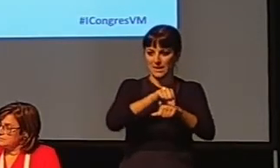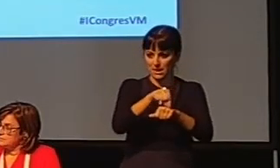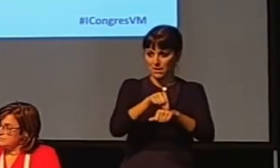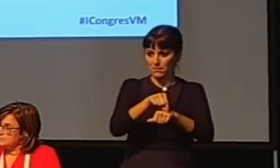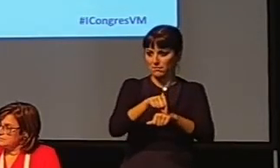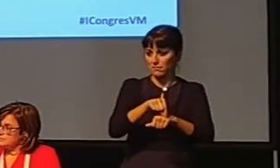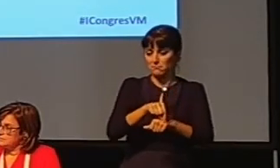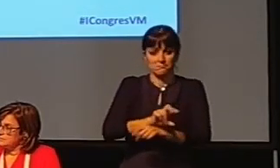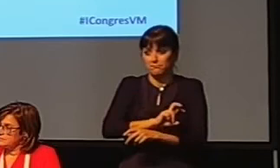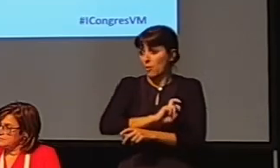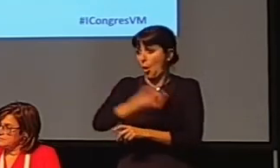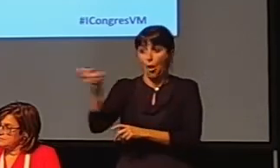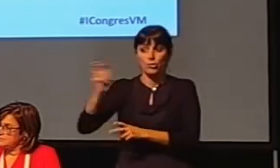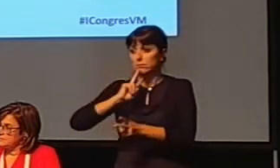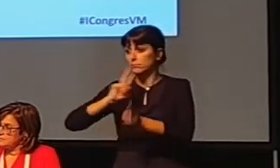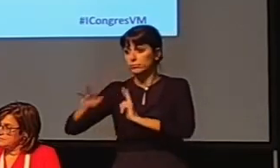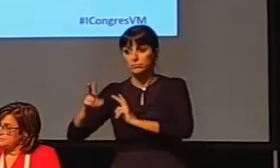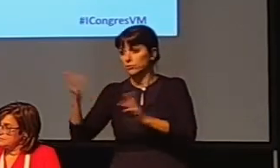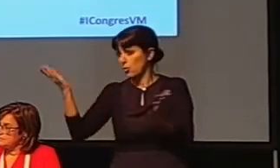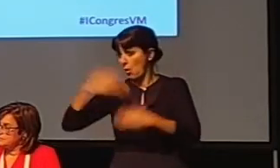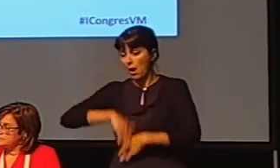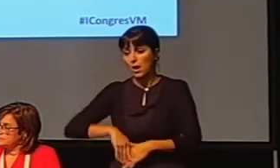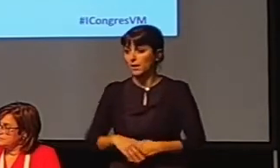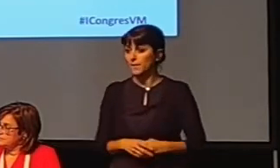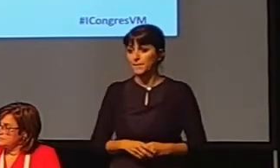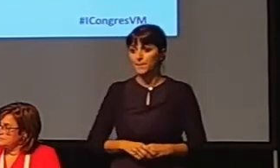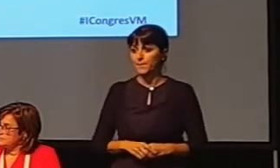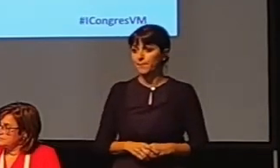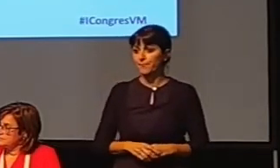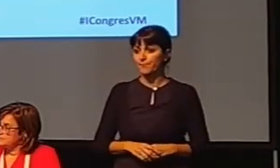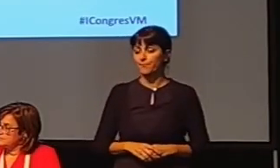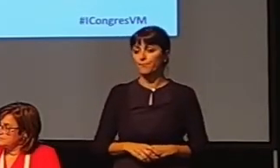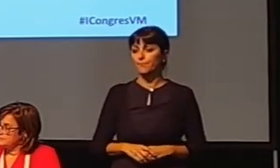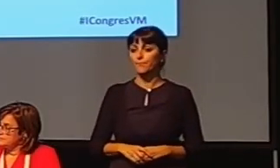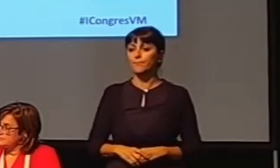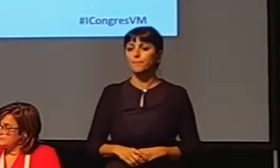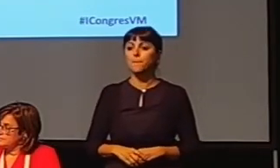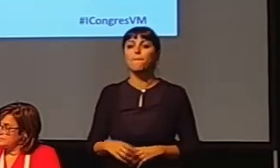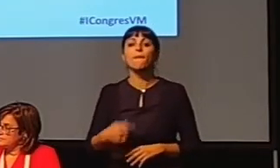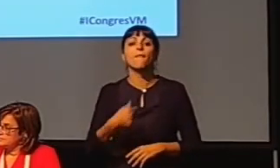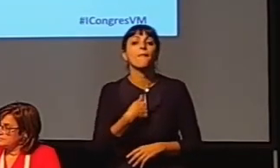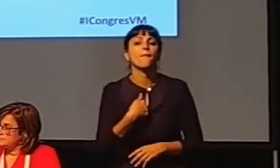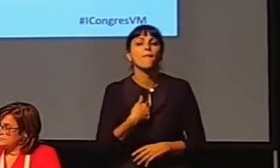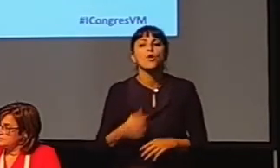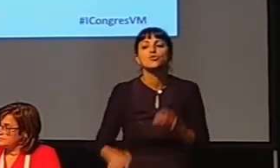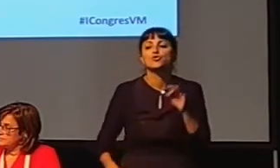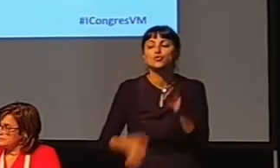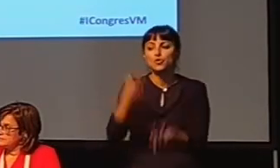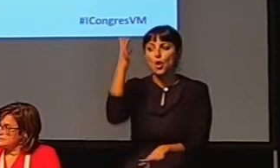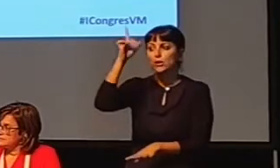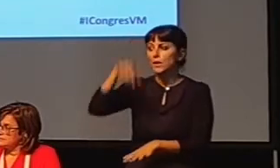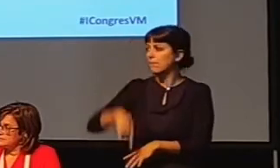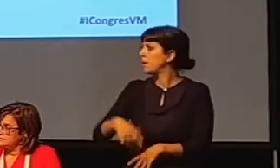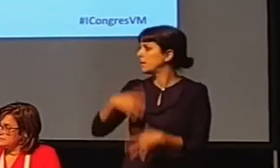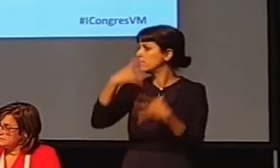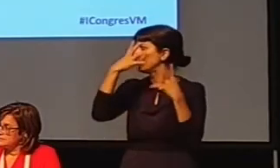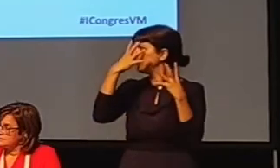No hi ha una altra, no? Vaig tindre la sort i la desgràcia d'estar participant de forma molt activa amb el Parlament de les